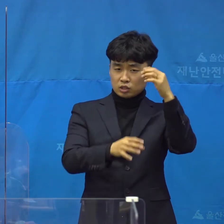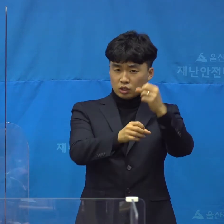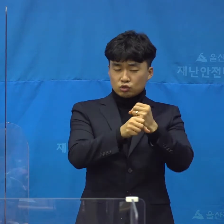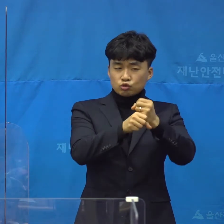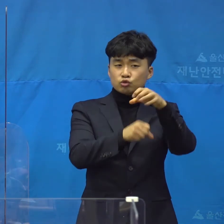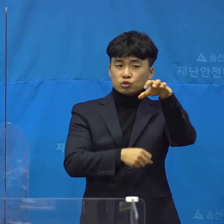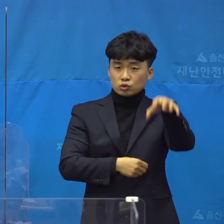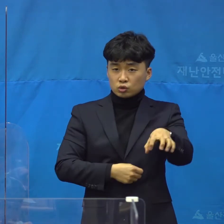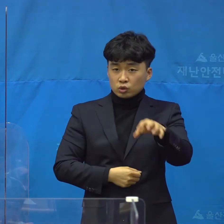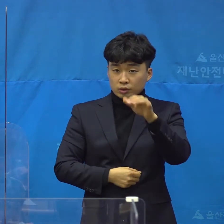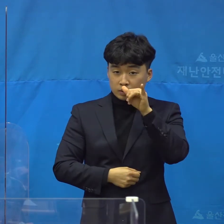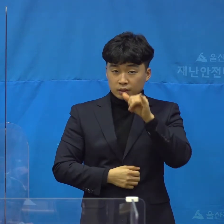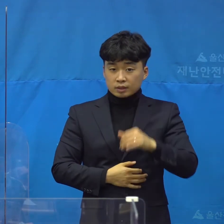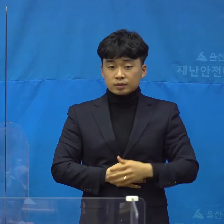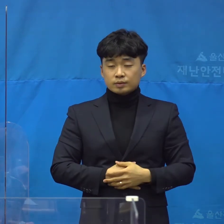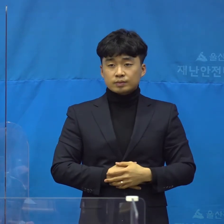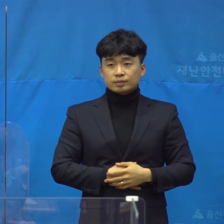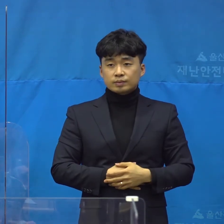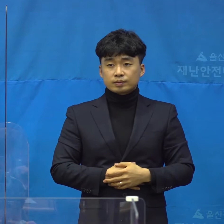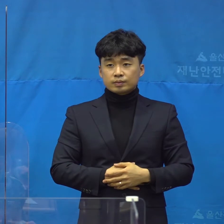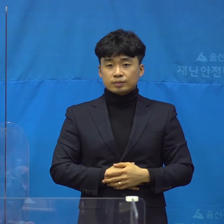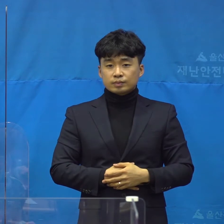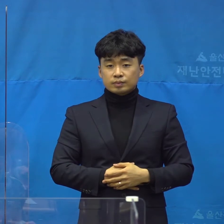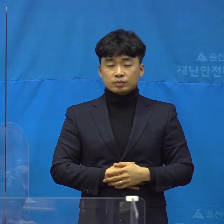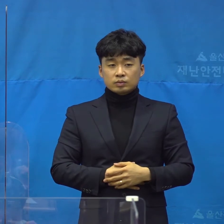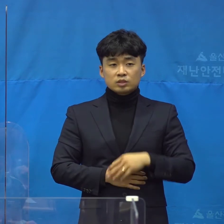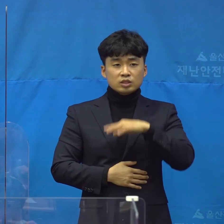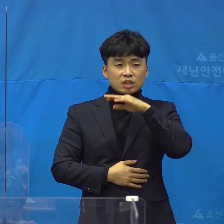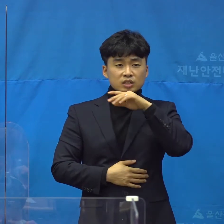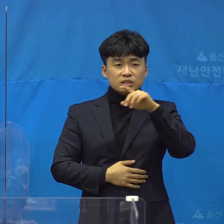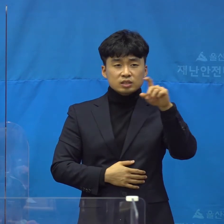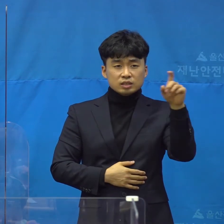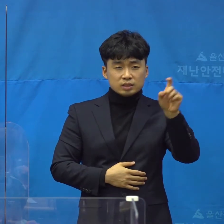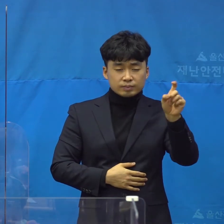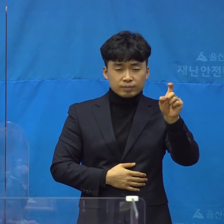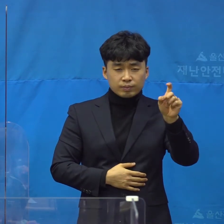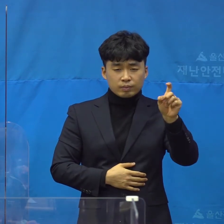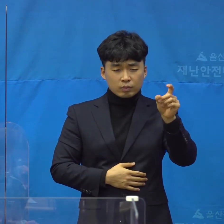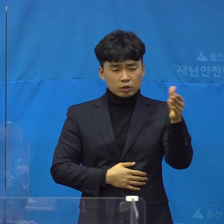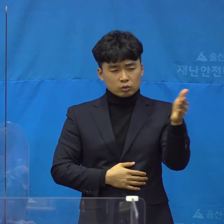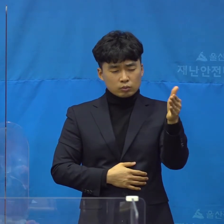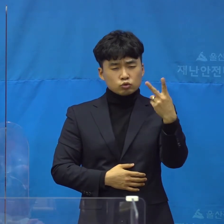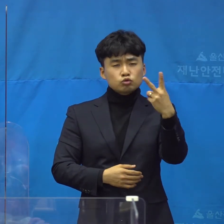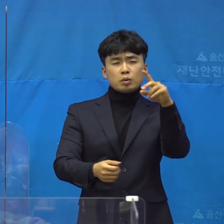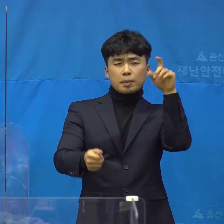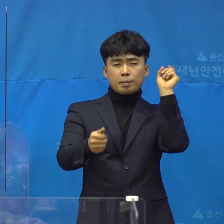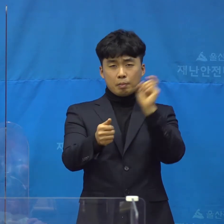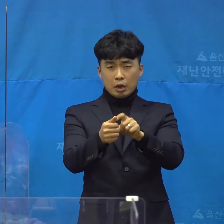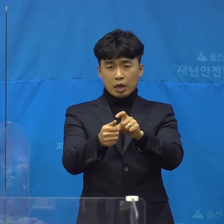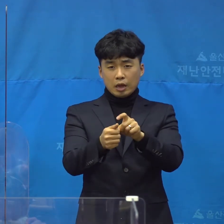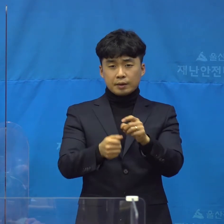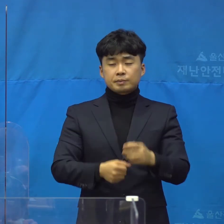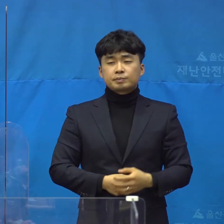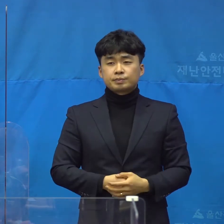예. 그런데 여기 그 10대, 울산 그 10대들 둘이 오늘 확진자로 판명이 됐는데요. 네.